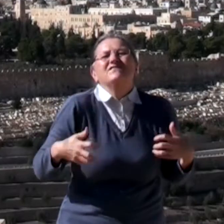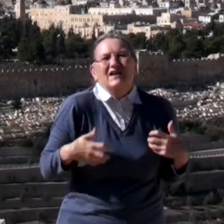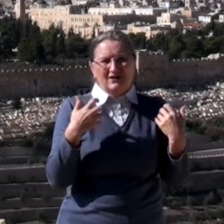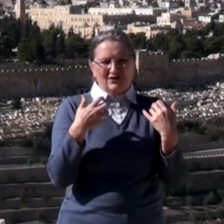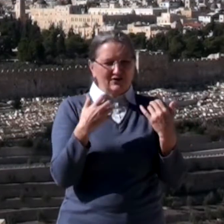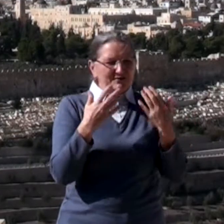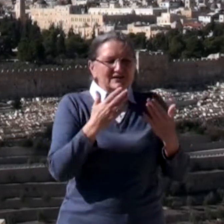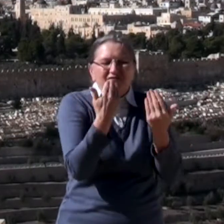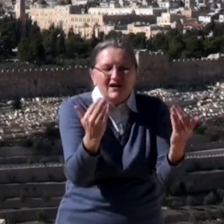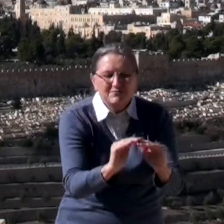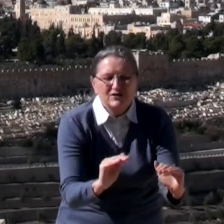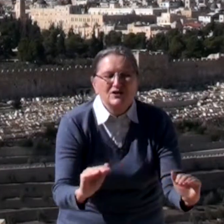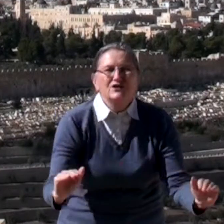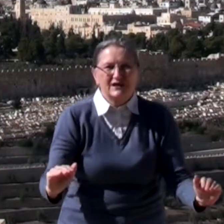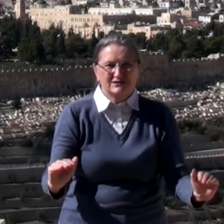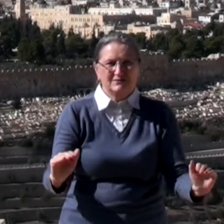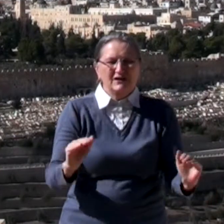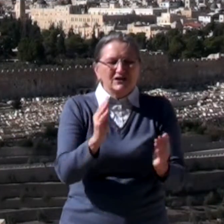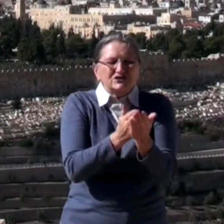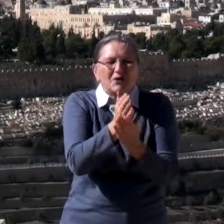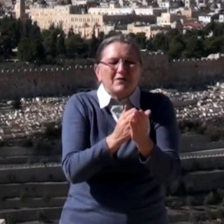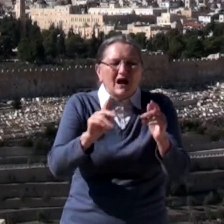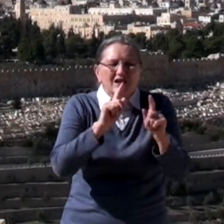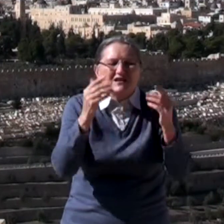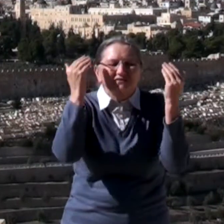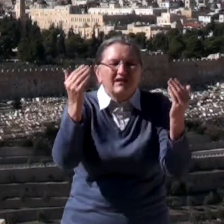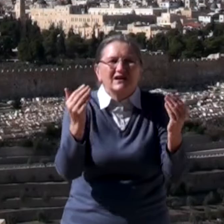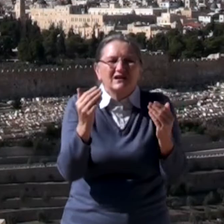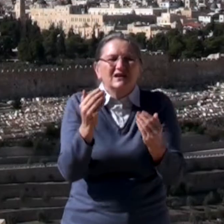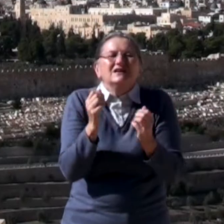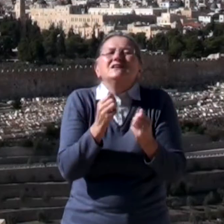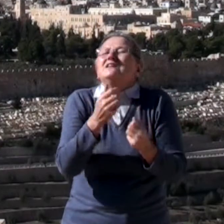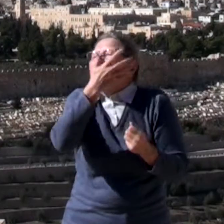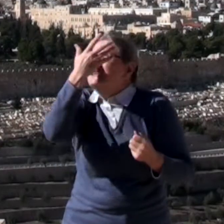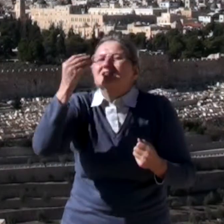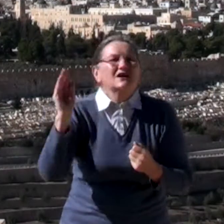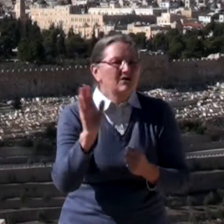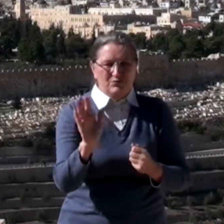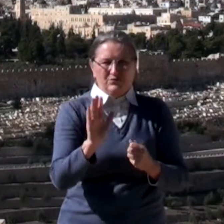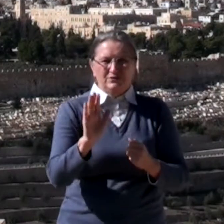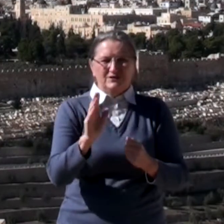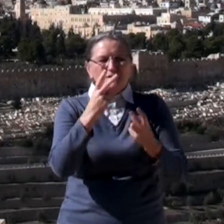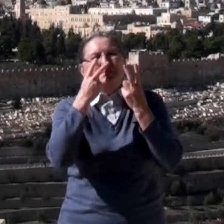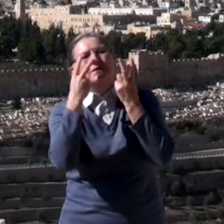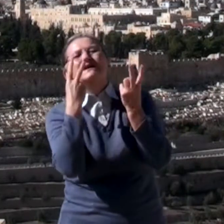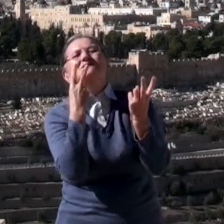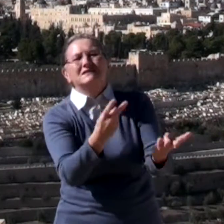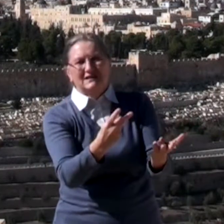горлицы Твоей, собрание убогих Твоих не забудь навсегда. Презри на